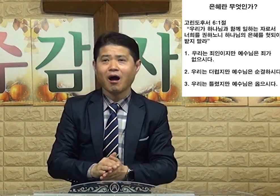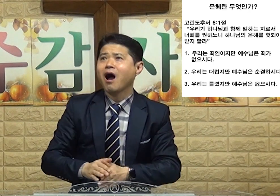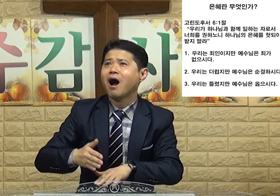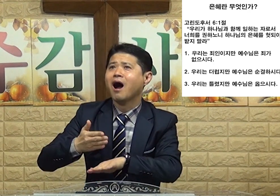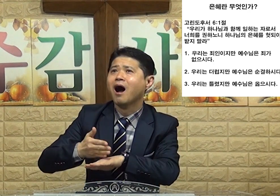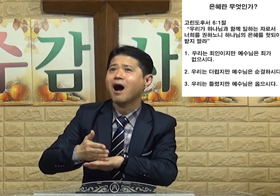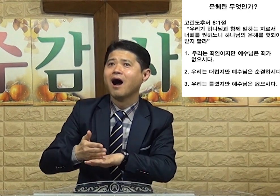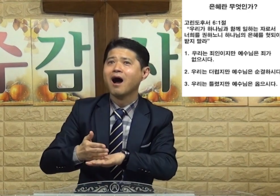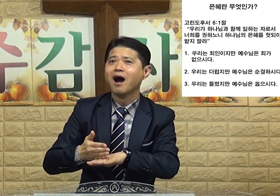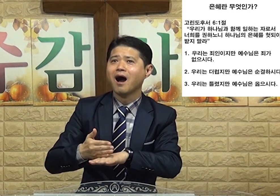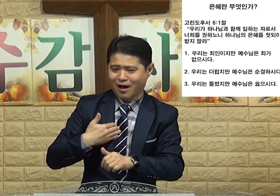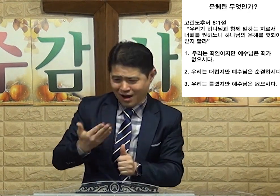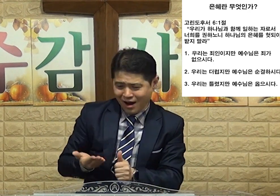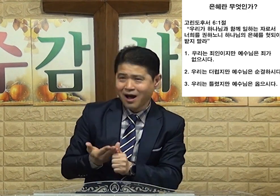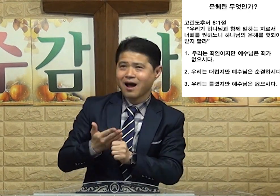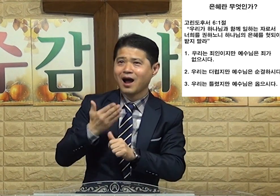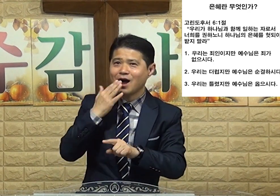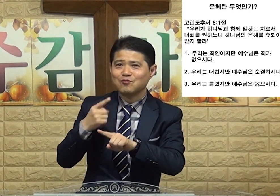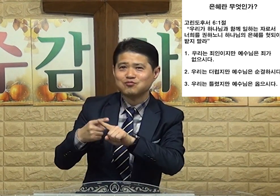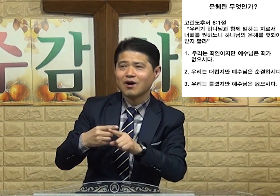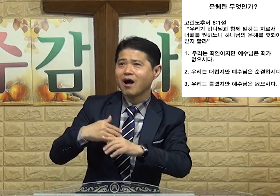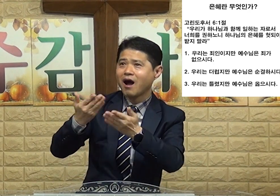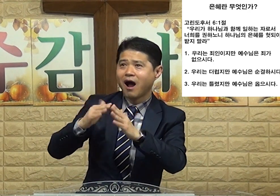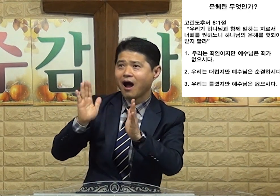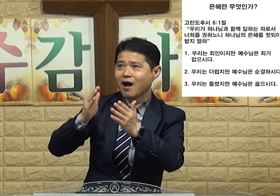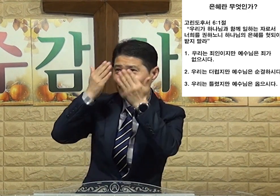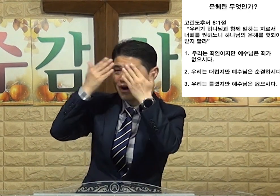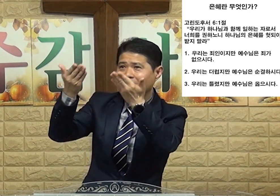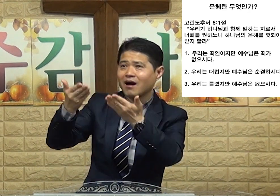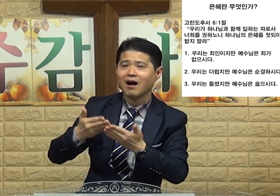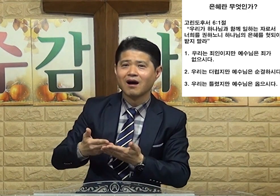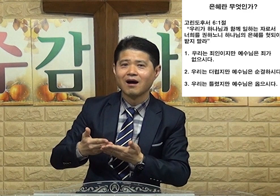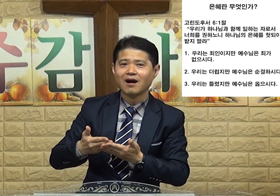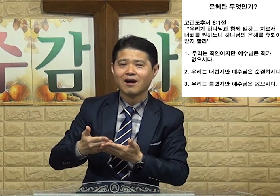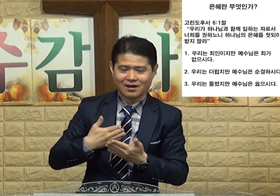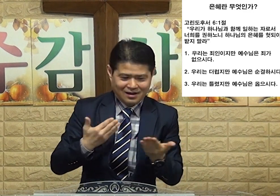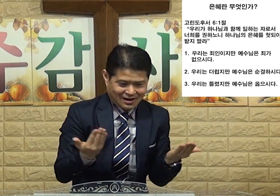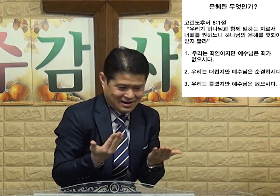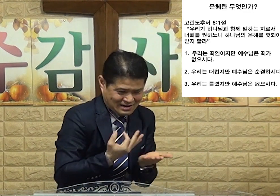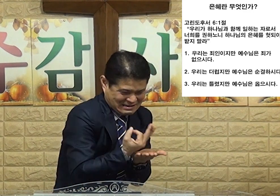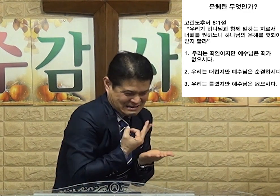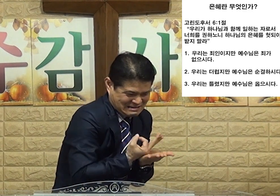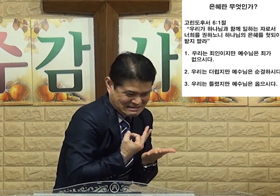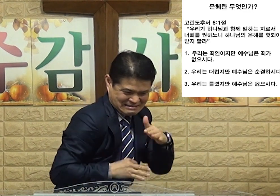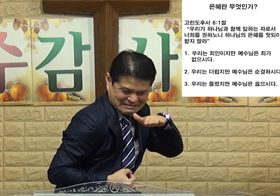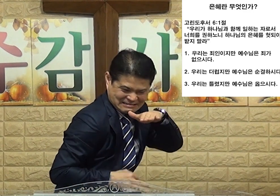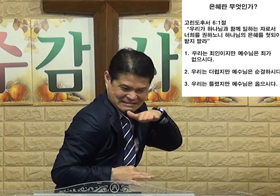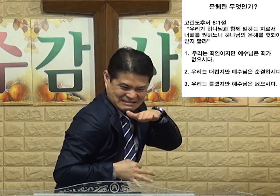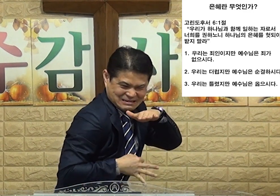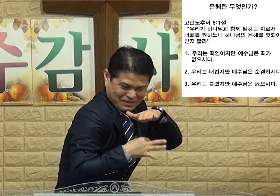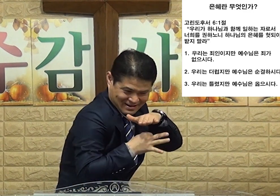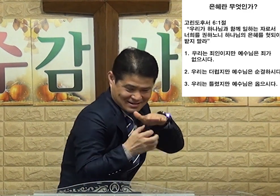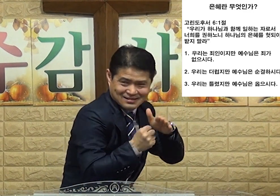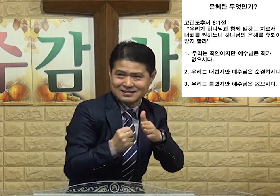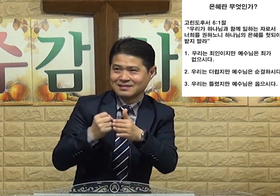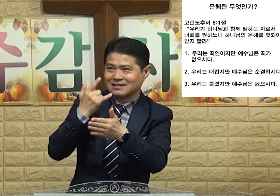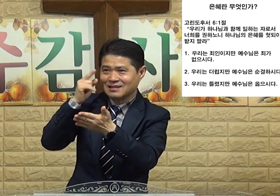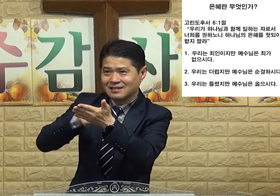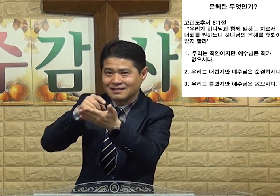해서 행복하게 살면 끝인 것입니다. 아니, 이게 감사라고요? 저는 값없이 받았는데 저는 정말 열심히 일해서 돈